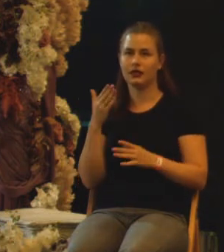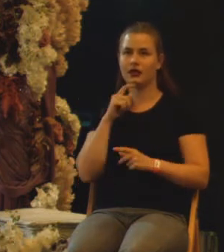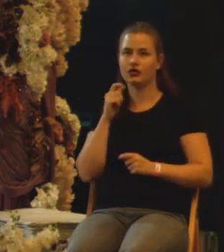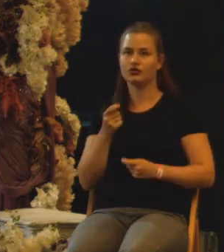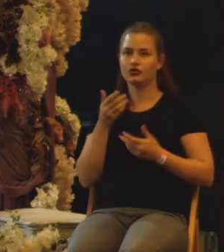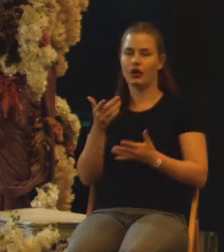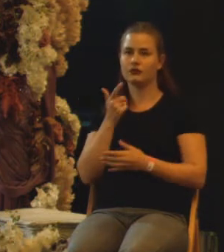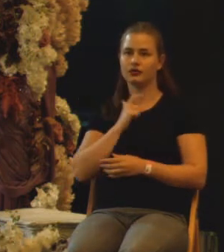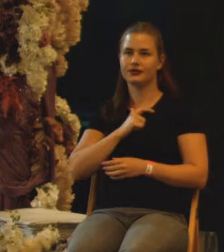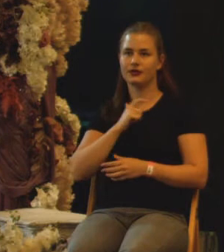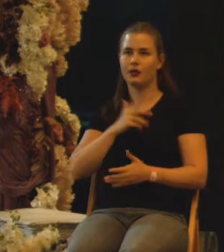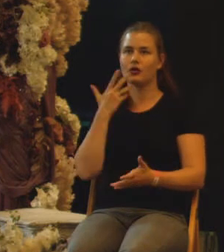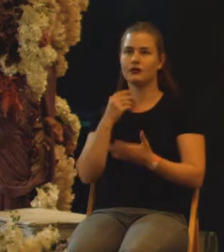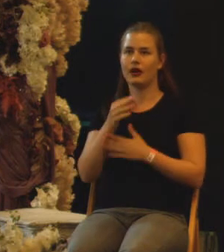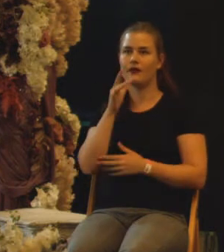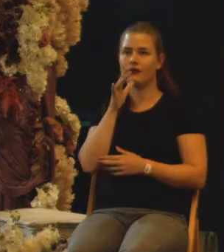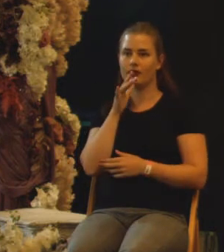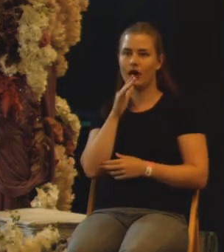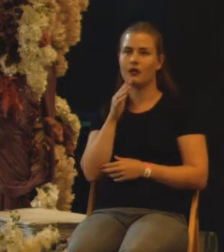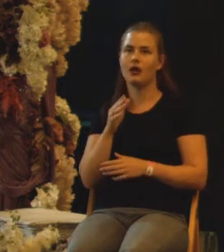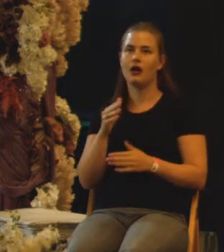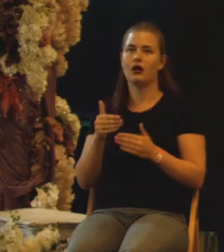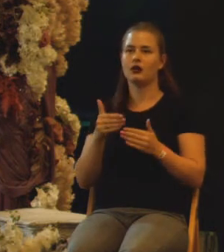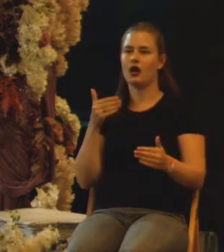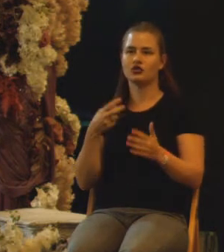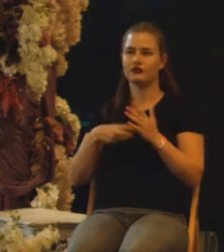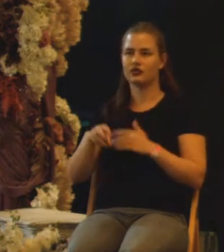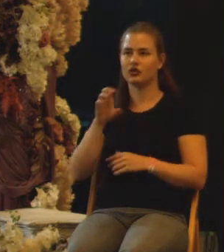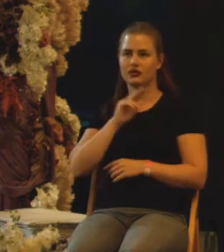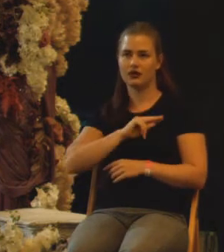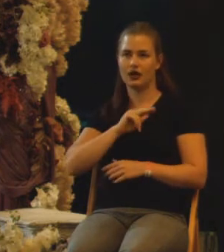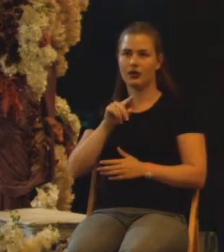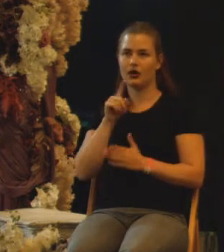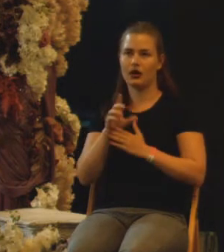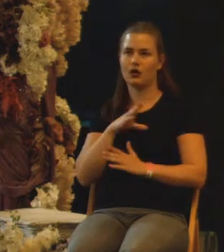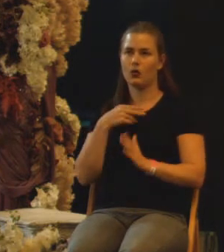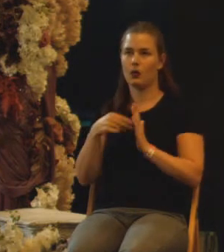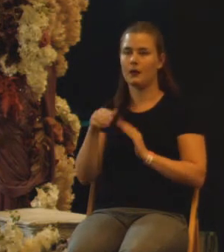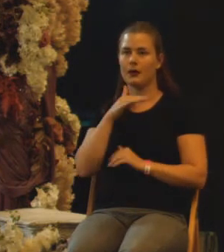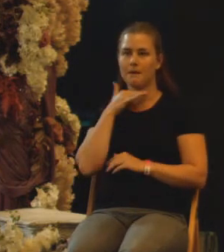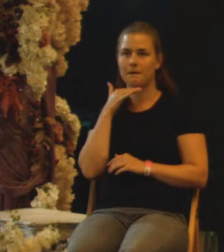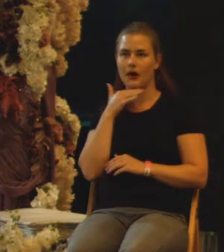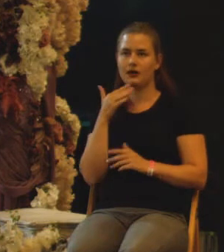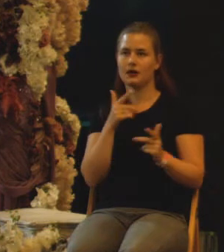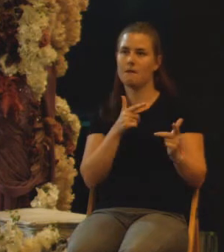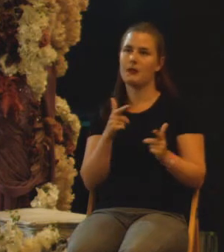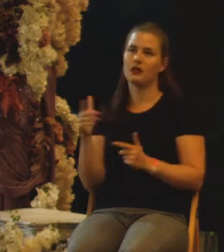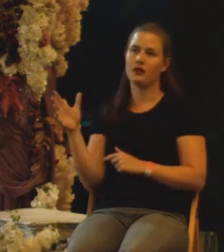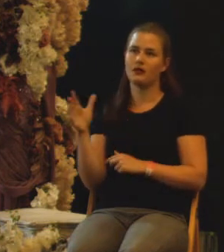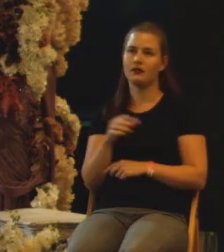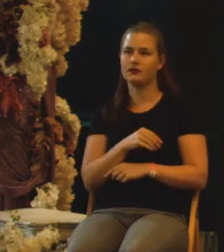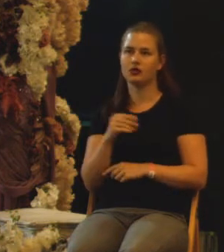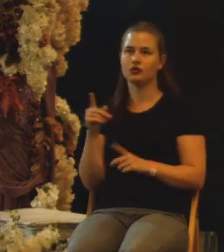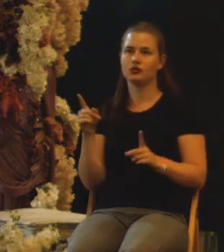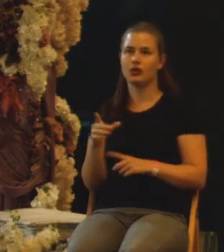жертвуешь собой, своим временем. Ты раньше вышла с работы, ты должна была купить это мясо, ты подготовила все, чтобы